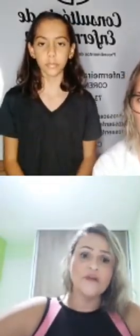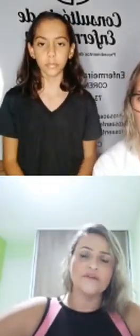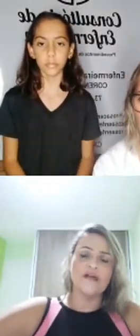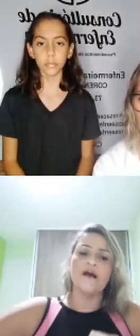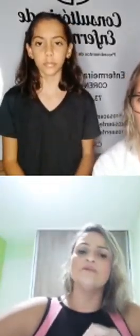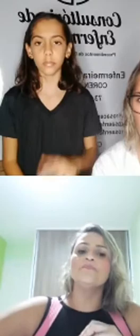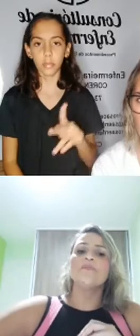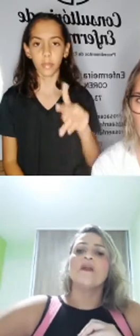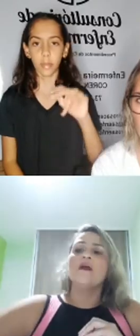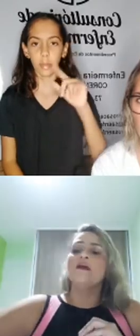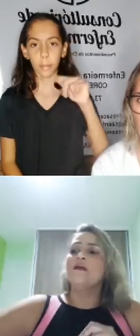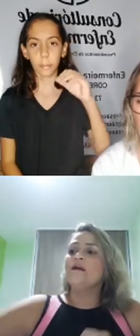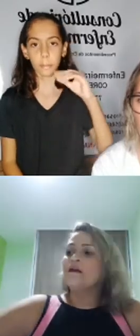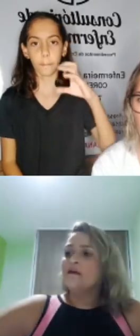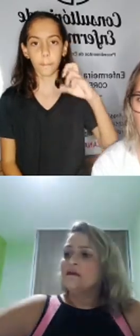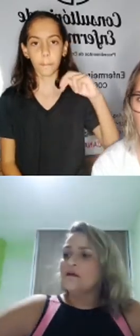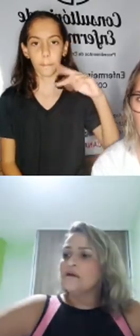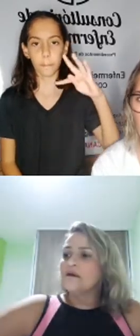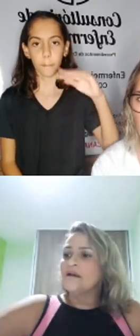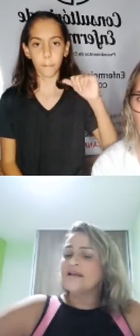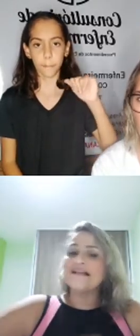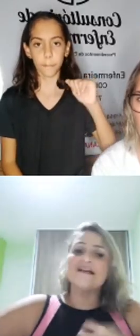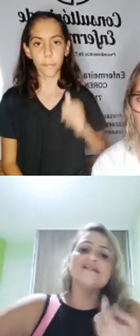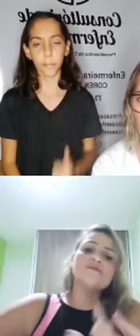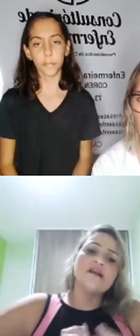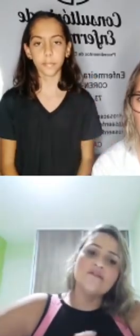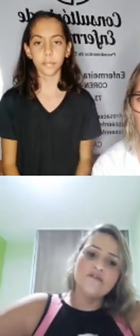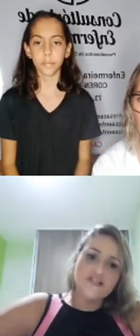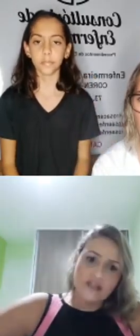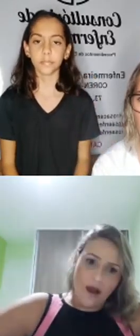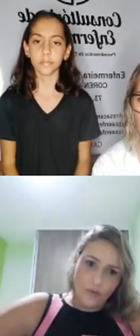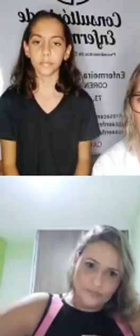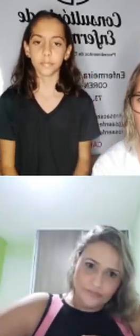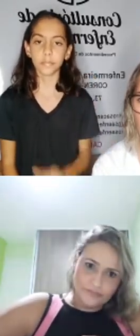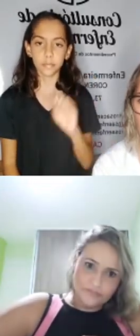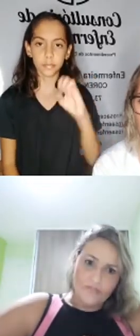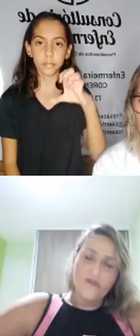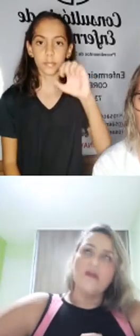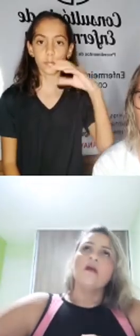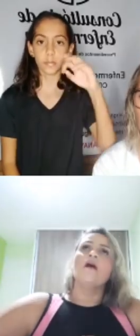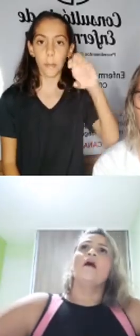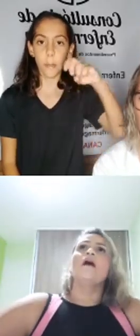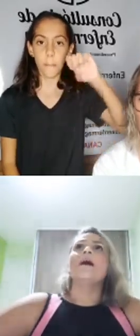foi encontrado, e na secreção cérvico-vaginal.